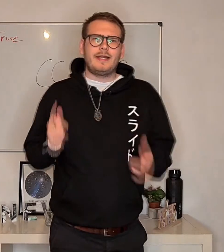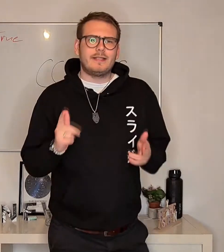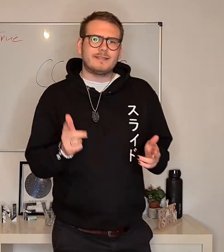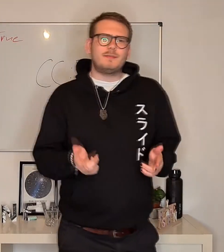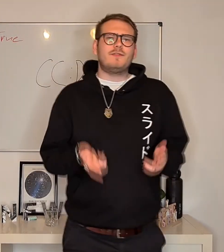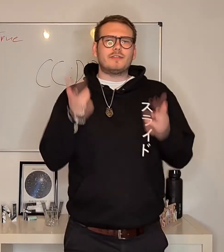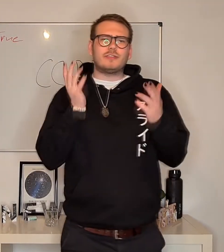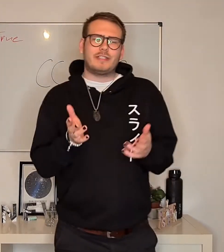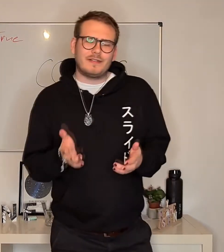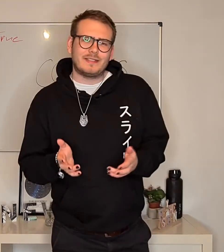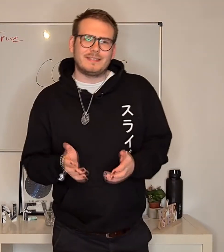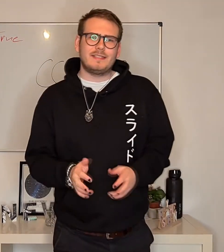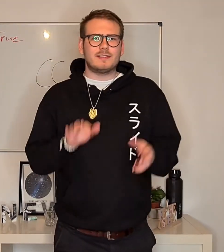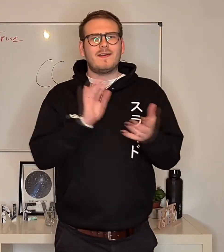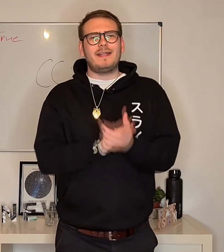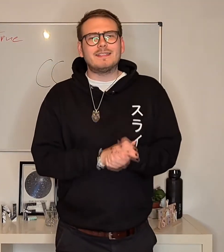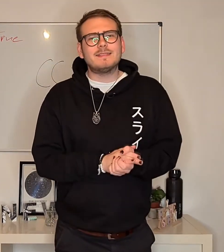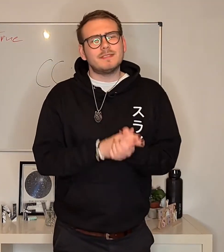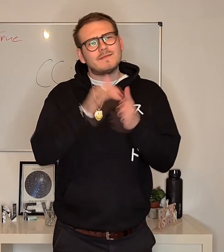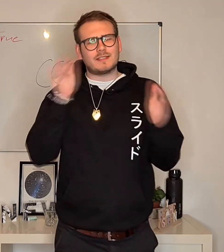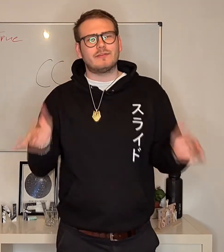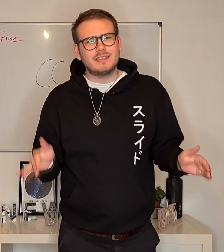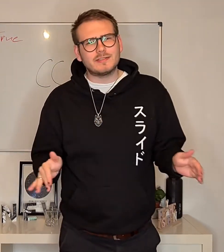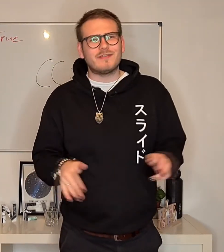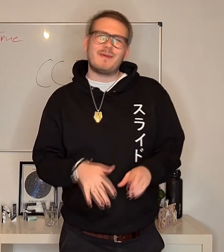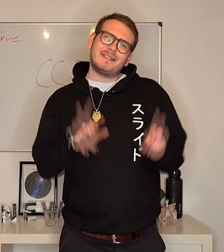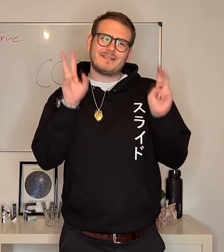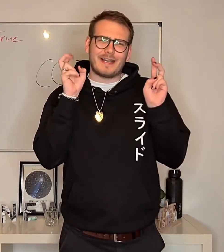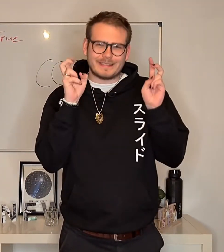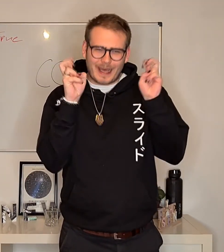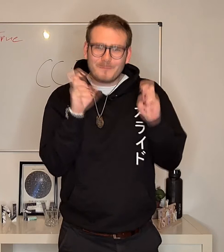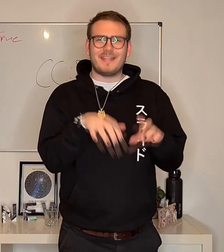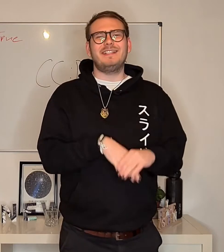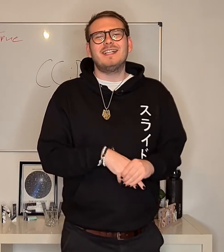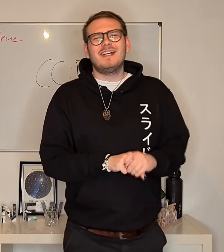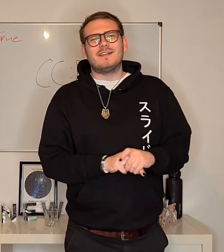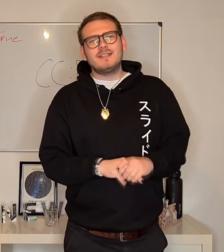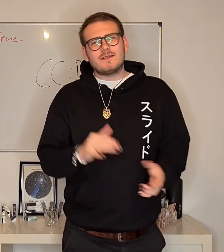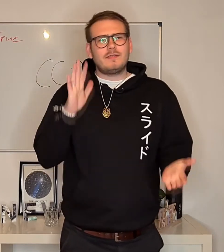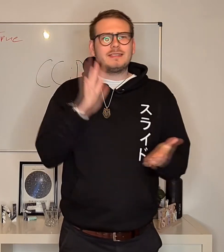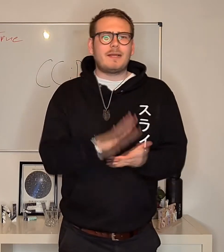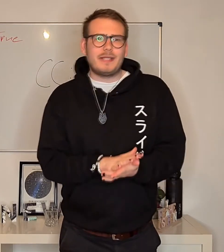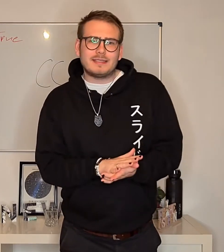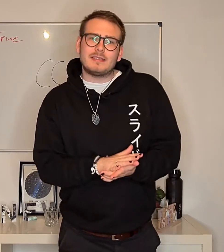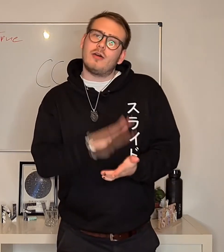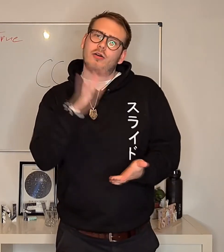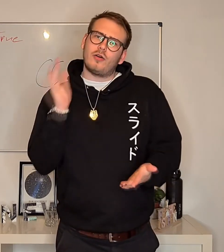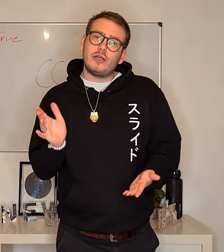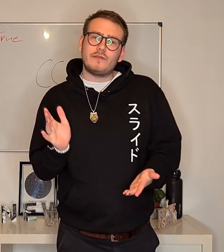Hi zusammen, ich wollte euch heute etwas erzählen und zwar ändert sich ein bisschen was auf dem Discord. Wir machen so ein kleines Update und zwar wird es ab jetzt